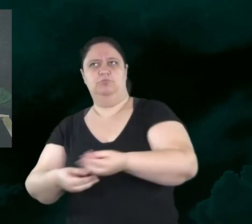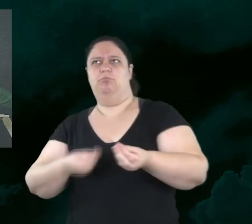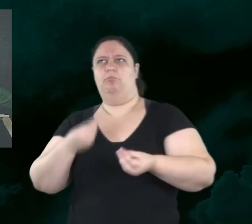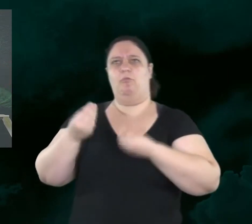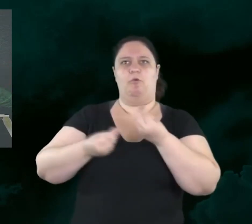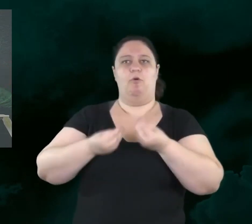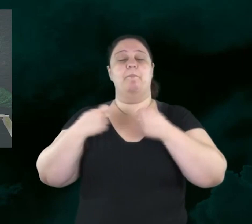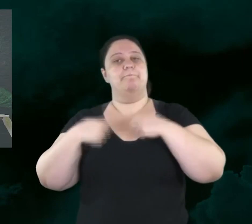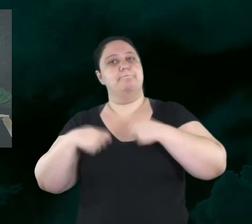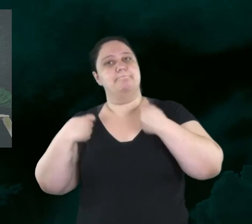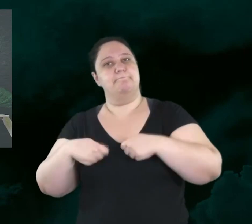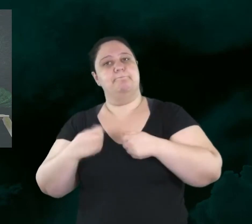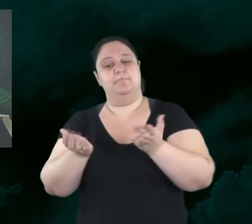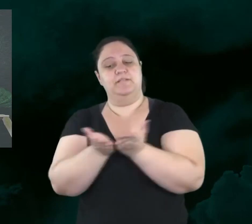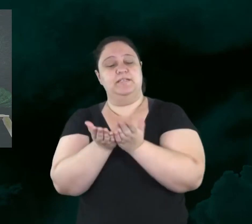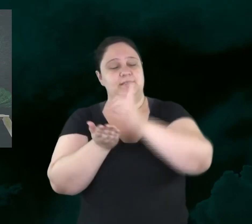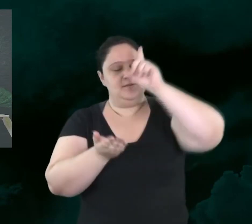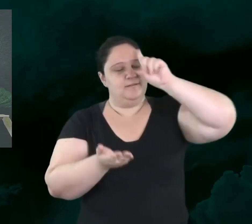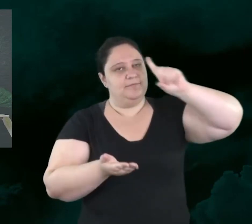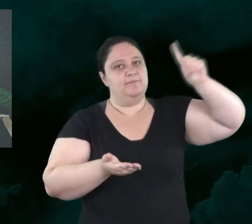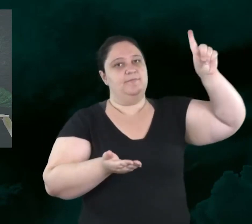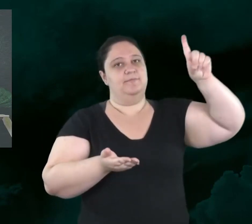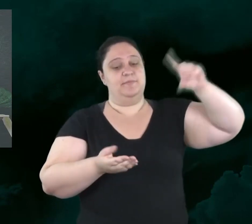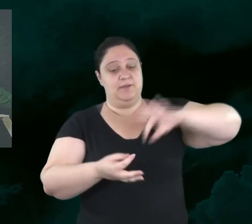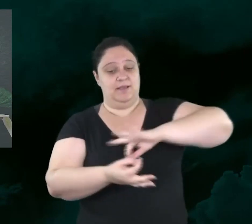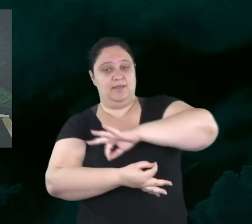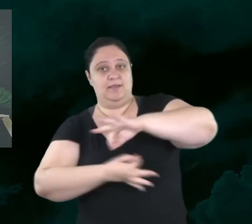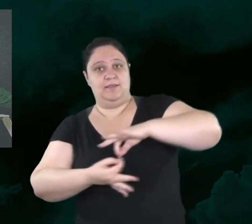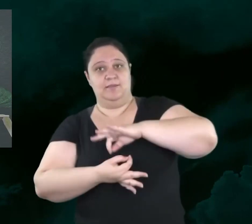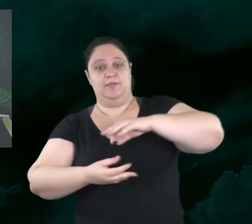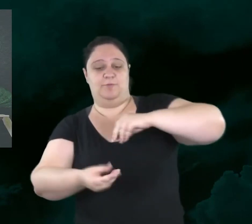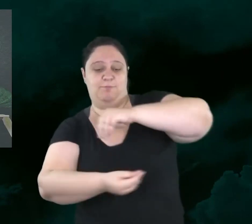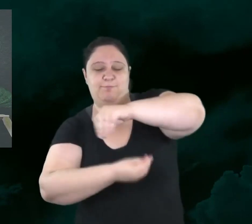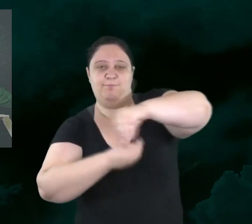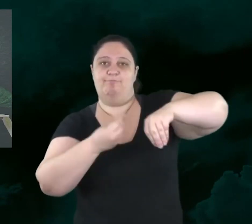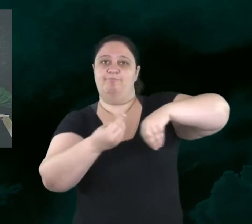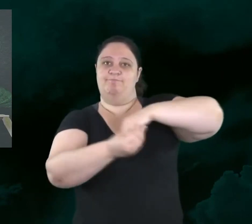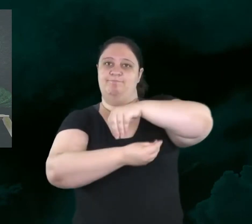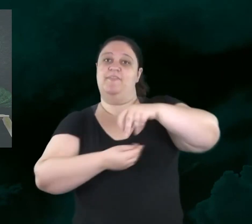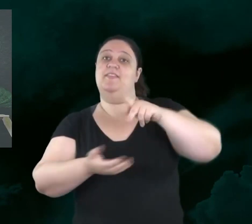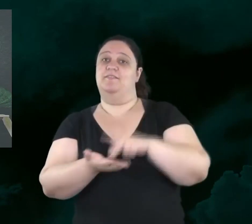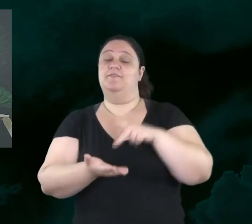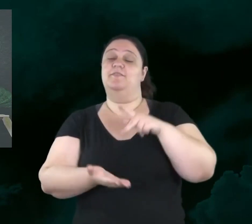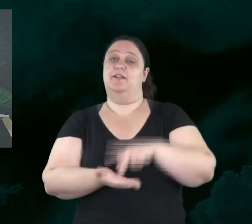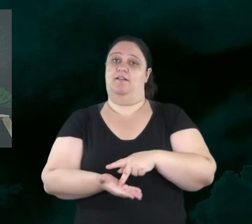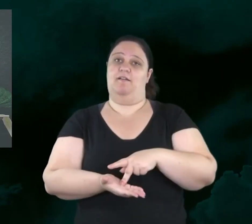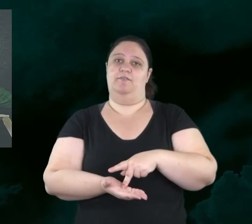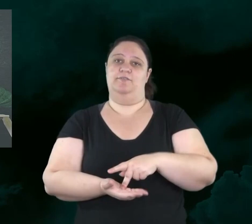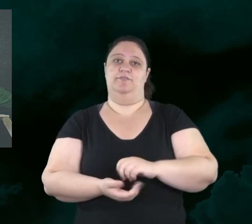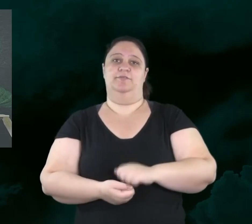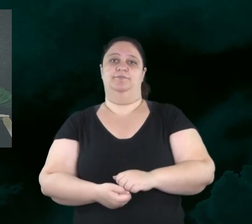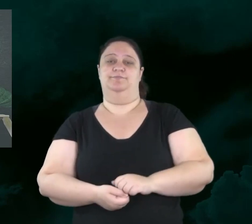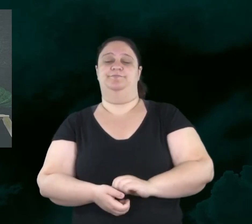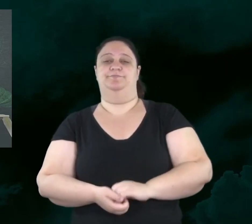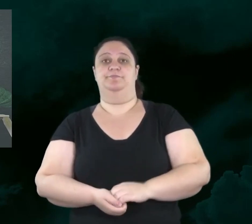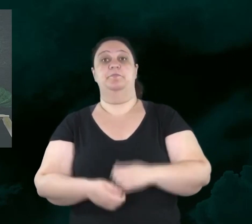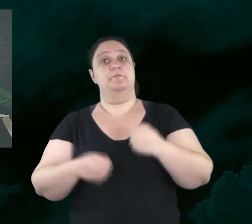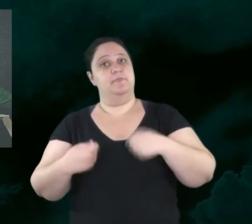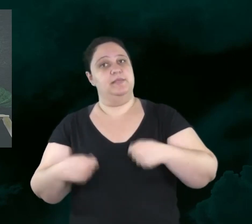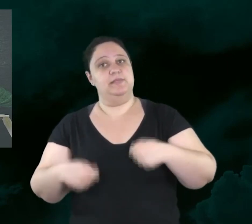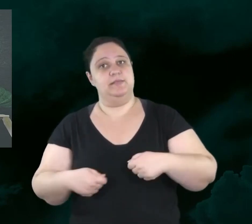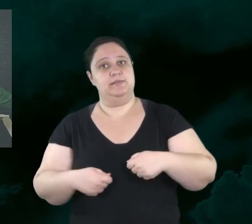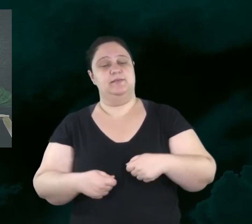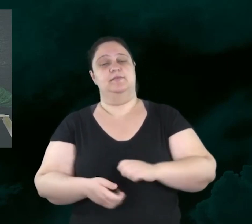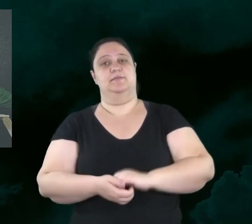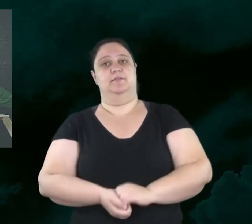você precisa mais do que nunca se agarrar à verdade. E essa verdade é a Bíblia que te dá, e